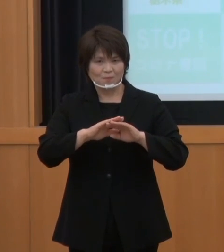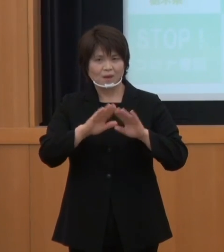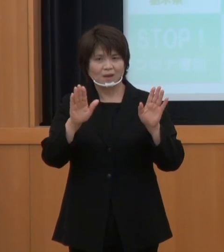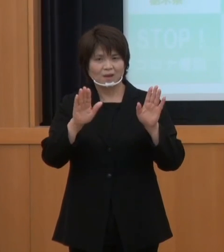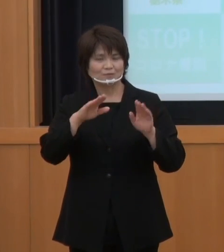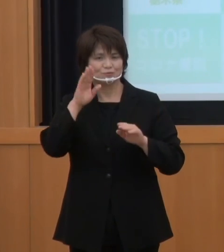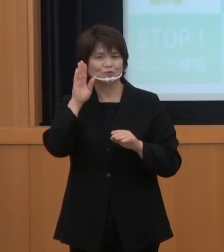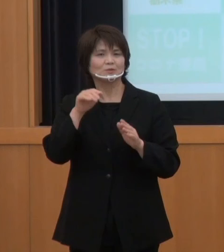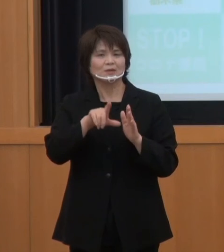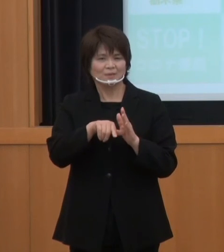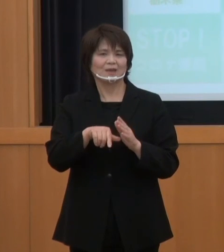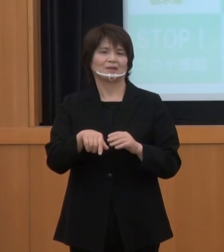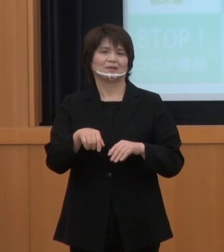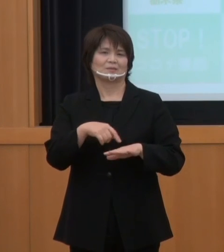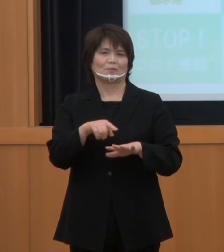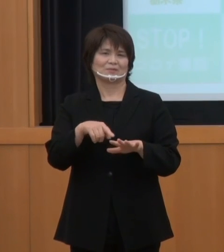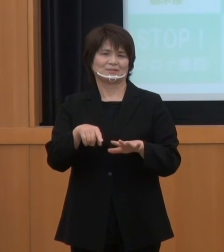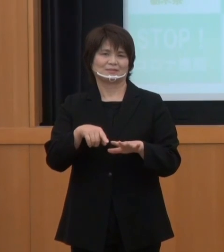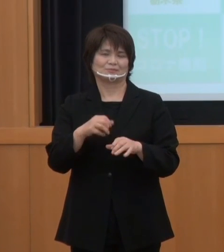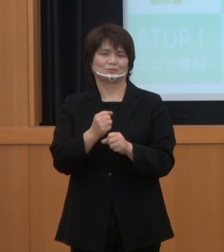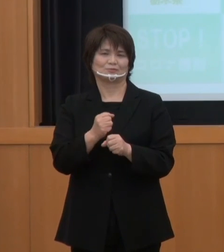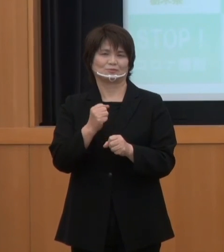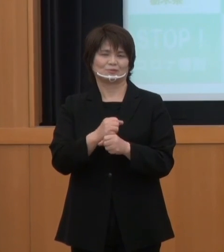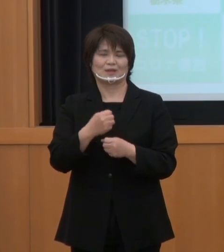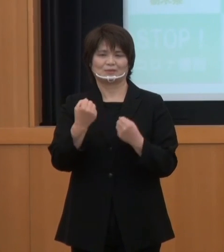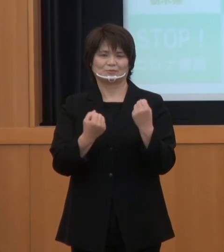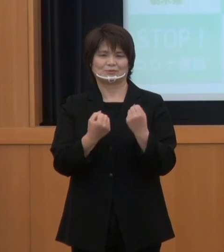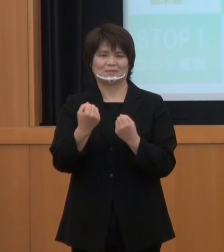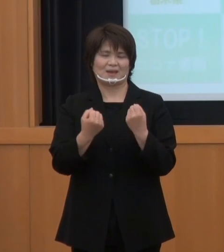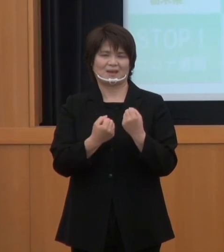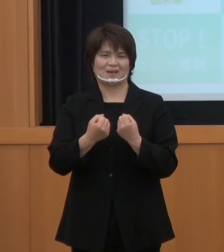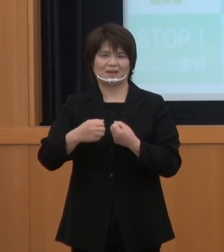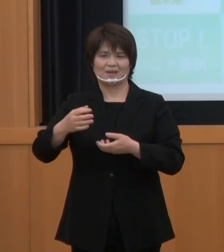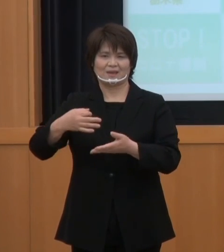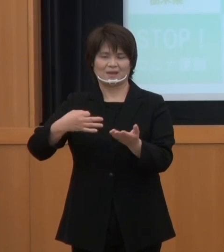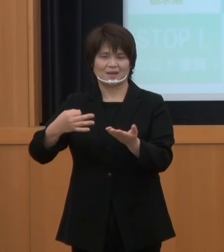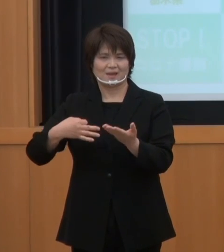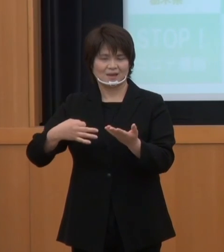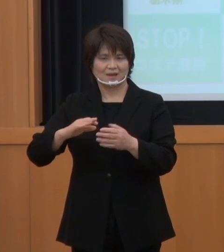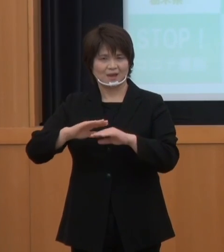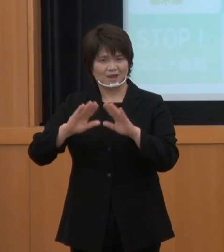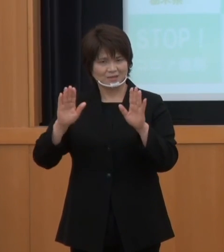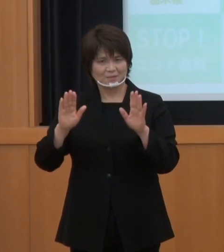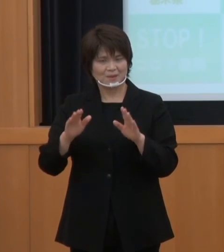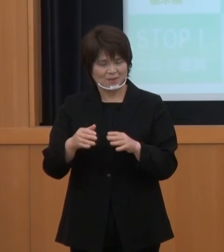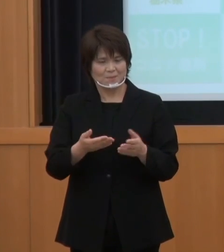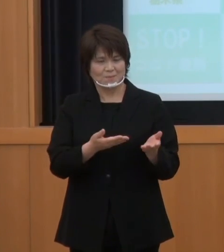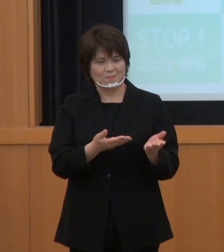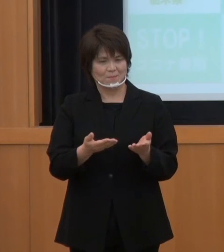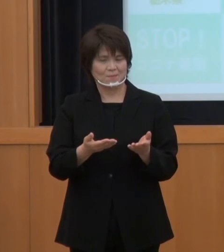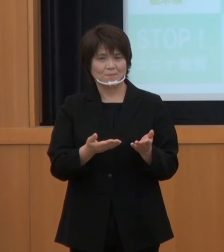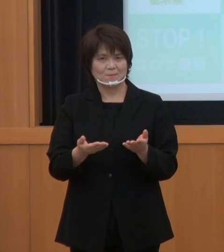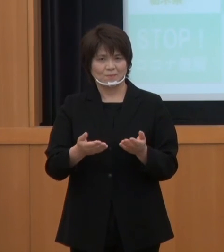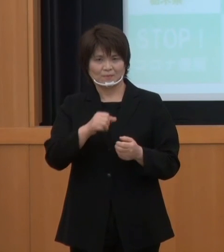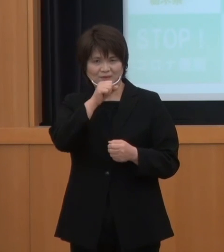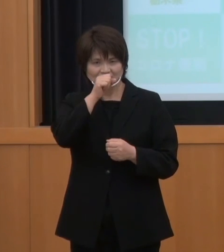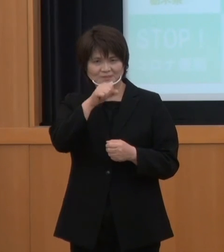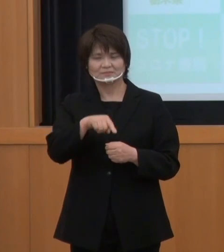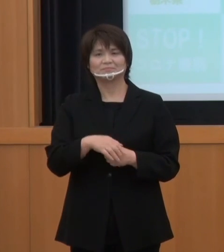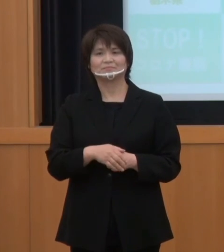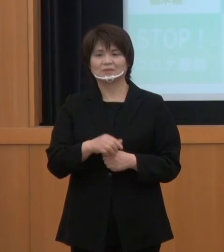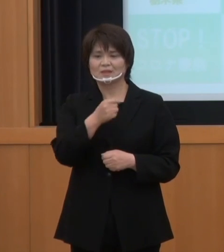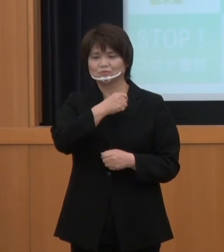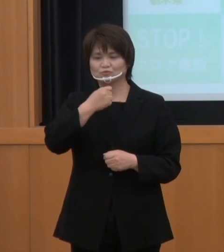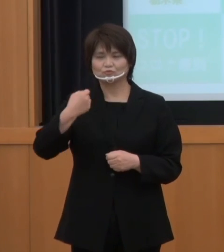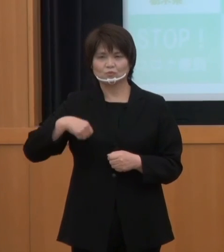工場、部品工場は動き出す可能性が高いというふうに思っておりますし、中国の需要をは